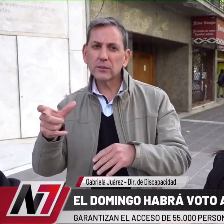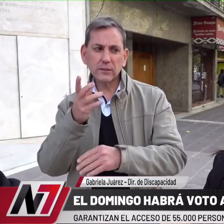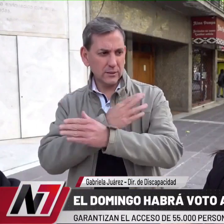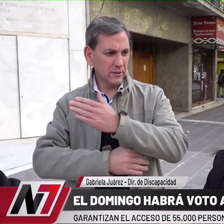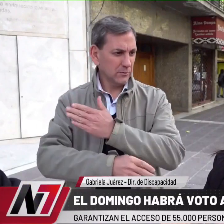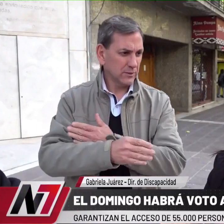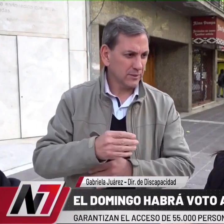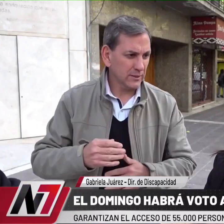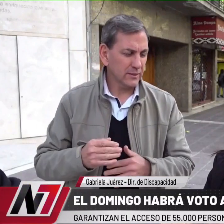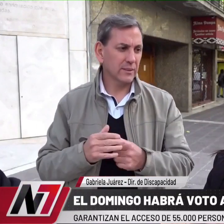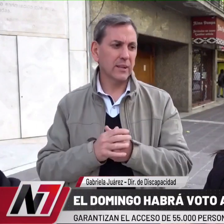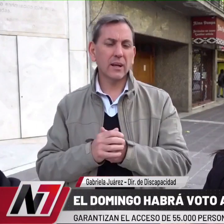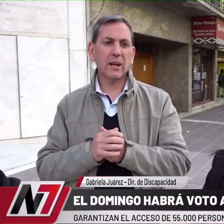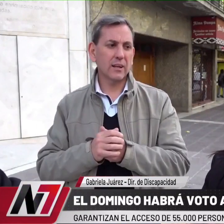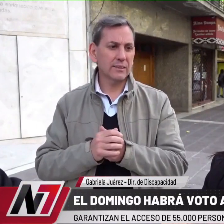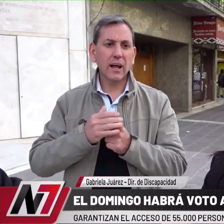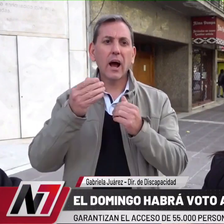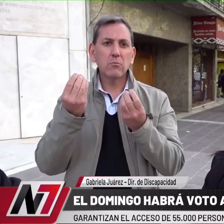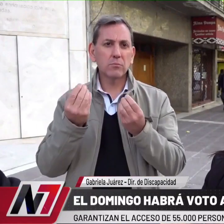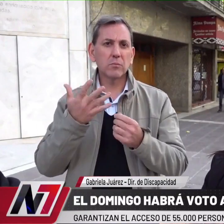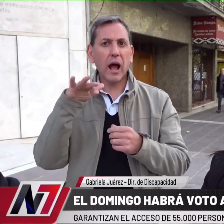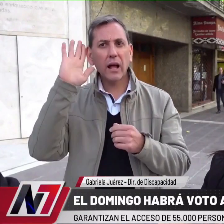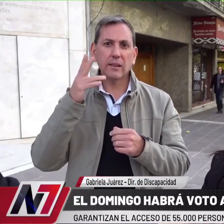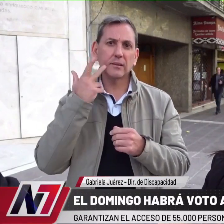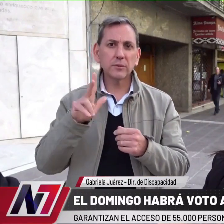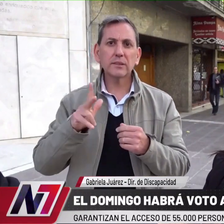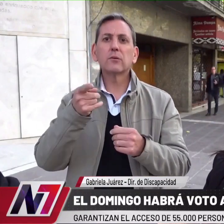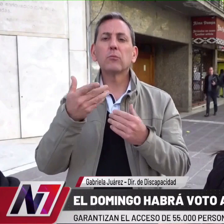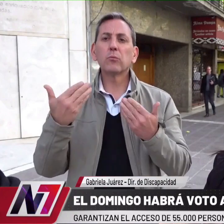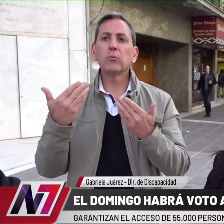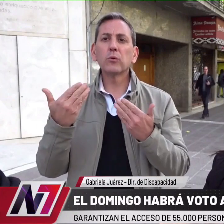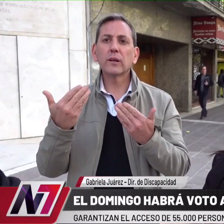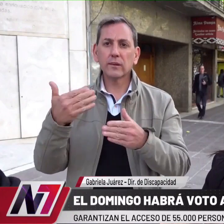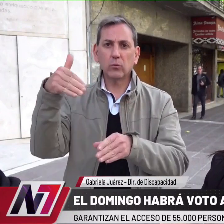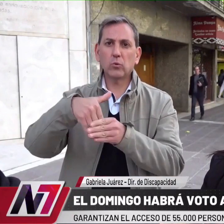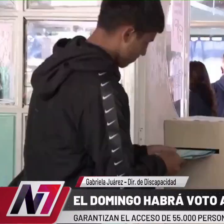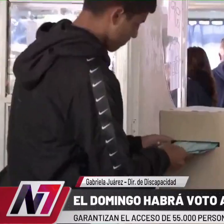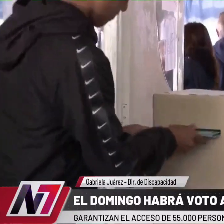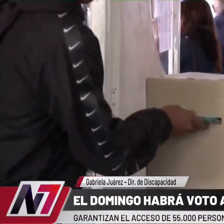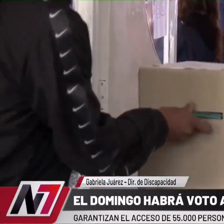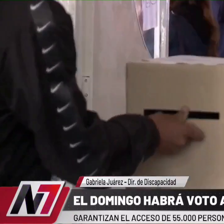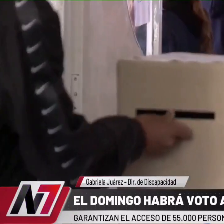unas 73.000 personas que están en condiciones de votar a cerca de 55.000 personas en toda la provincia.